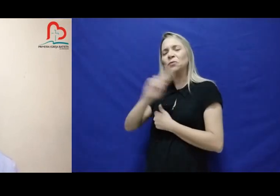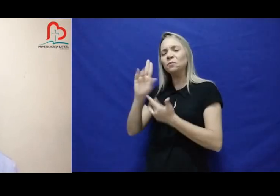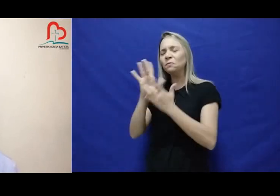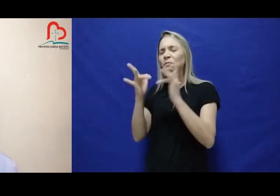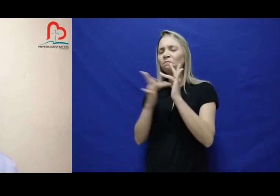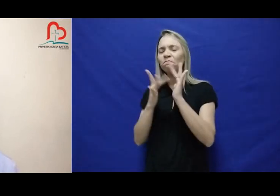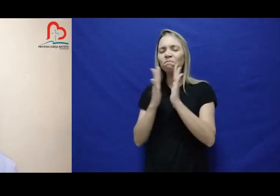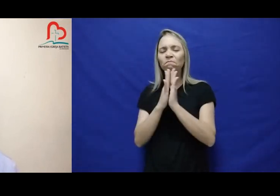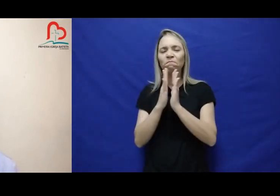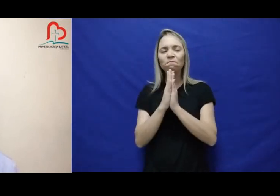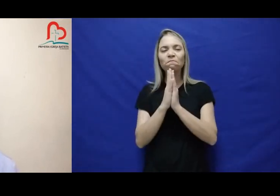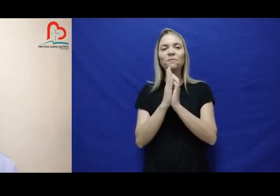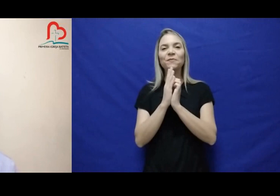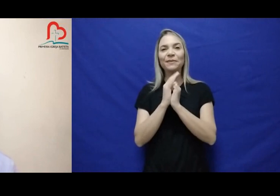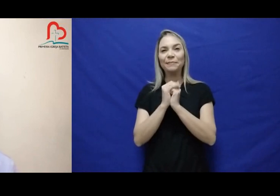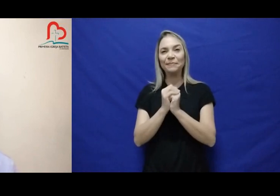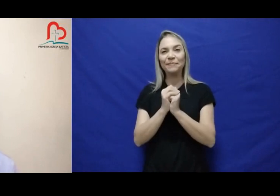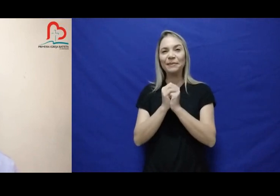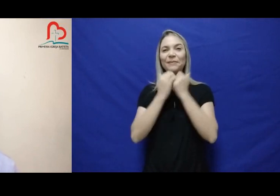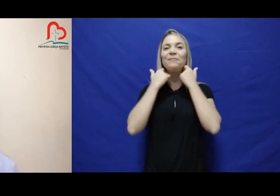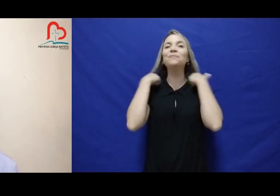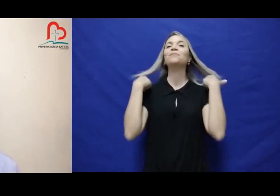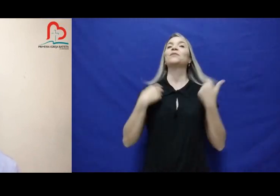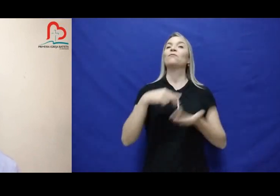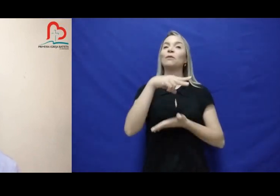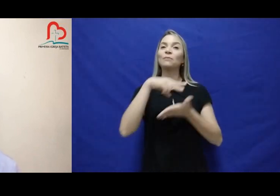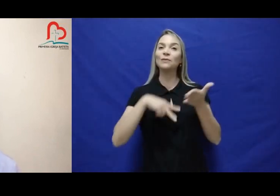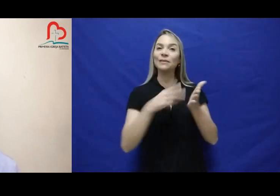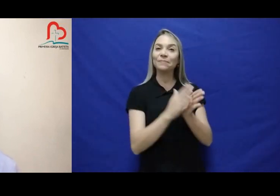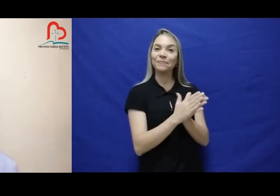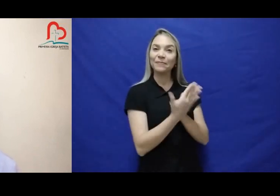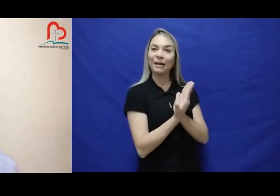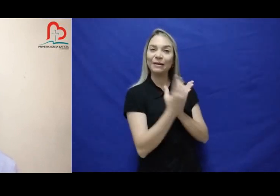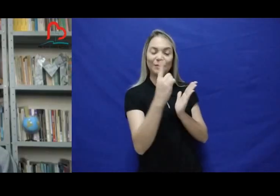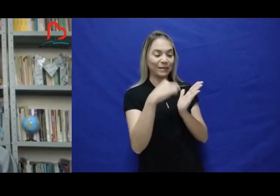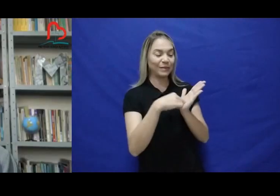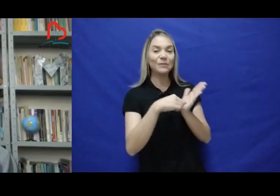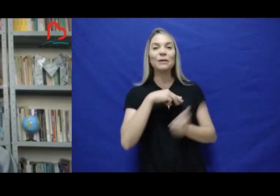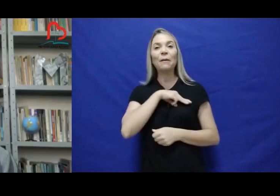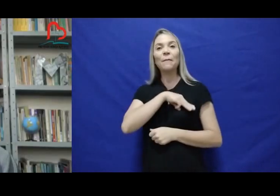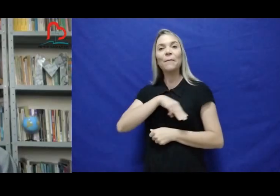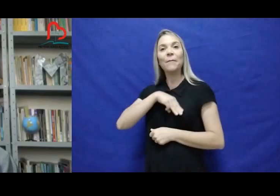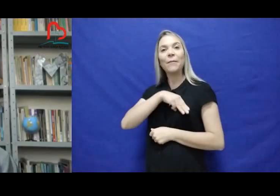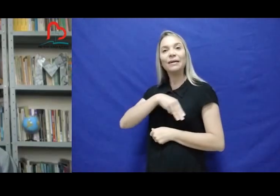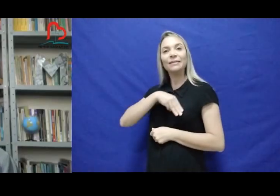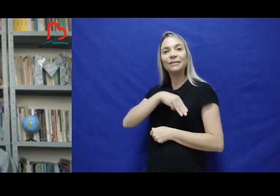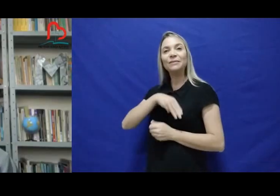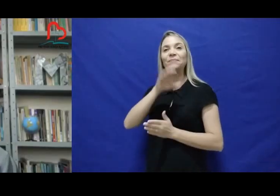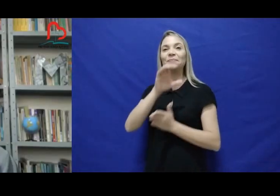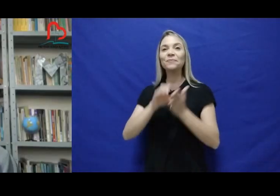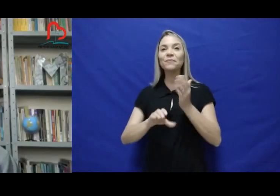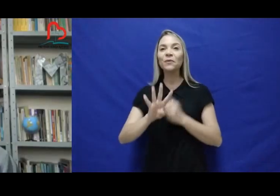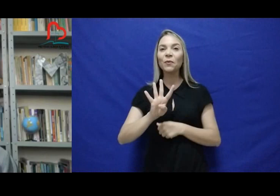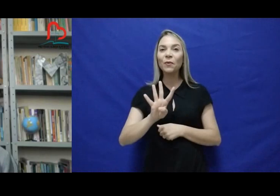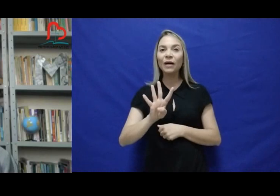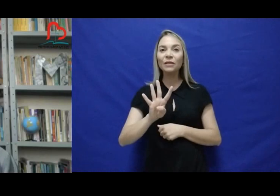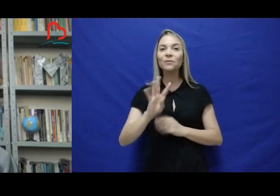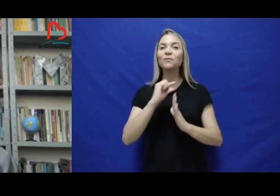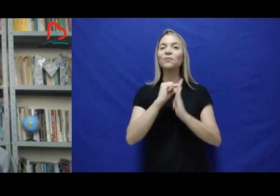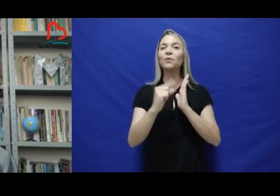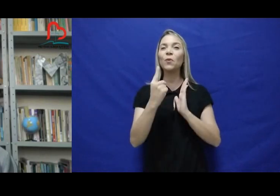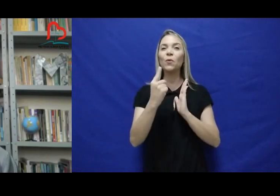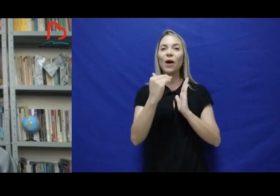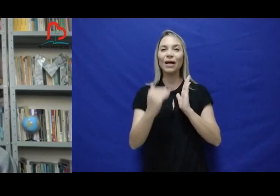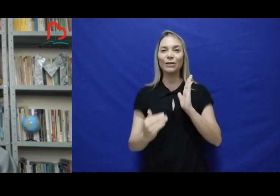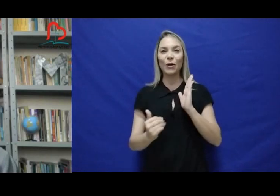nossa alegria e fazemos isso no nome de Jesus. Amém. Vamos ler, queridos irmãos,